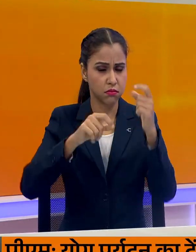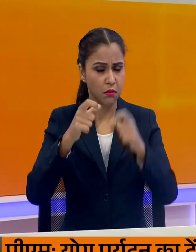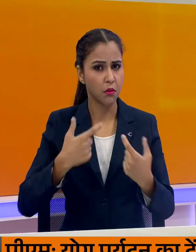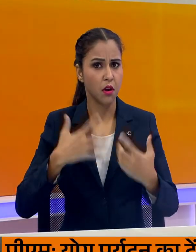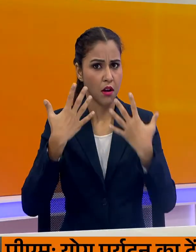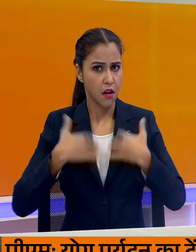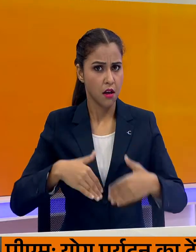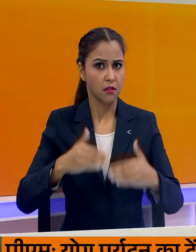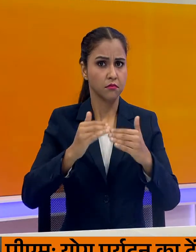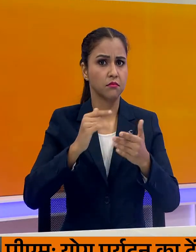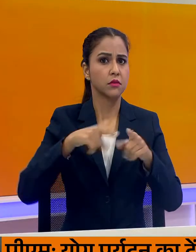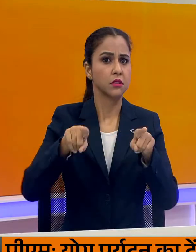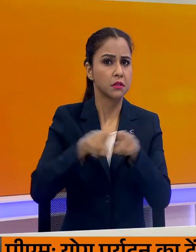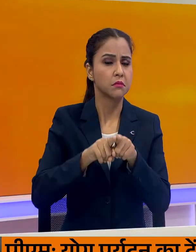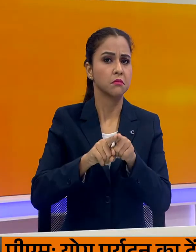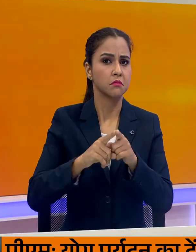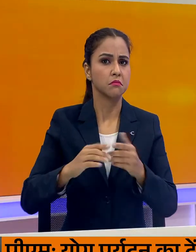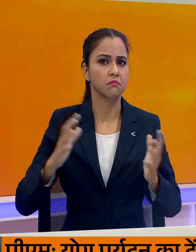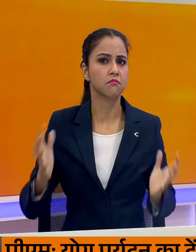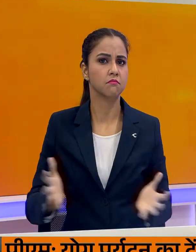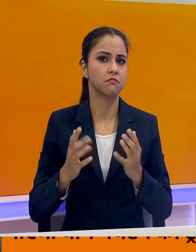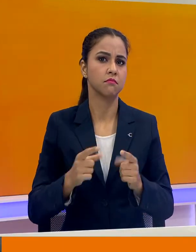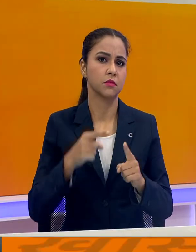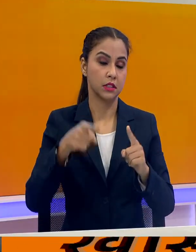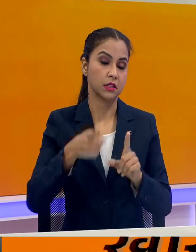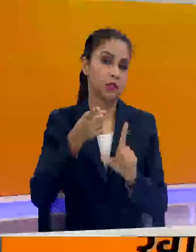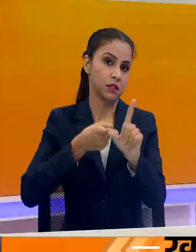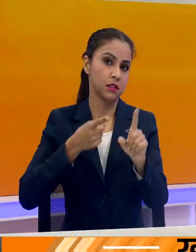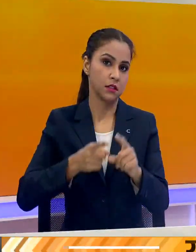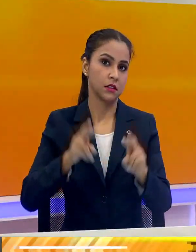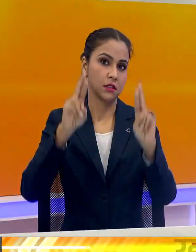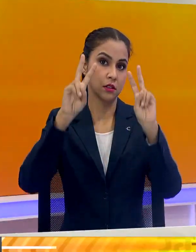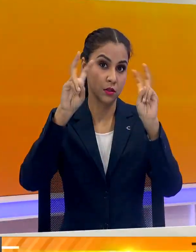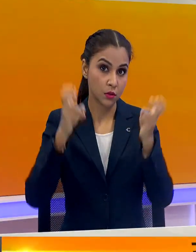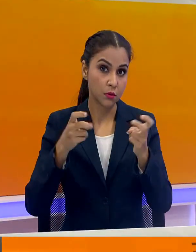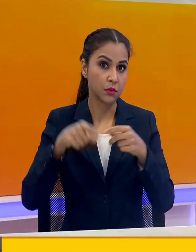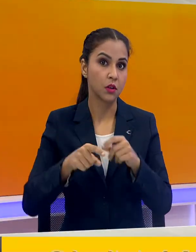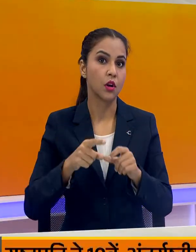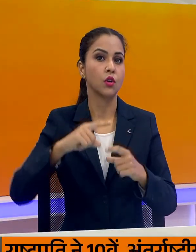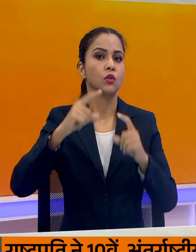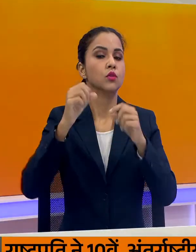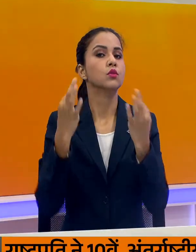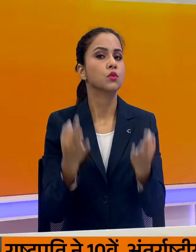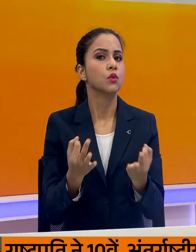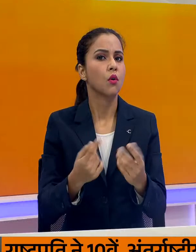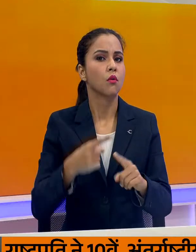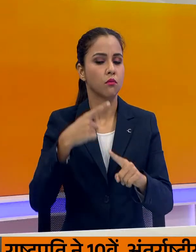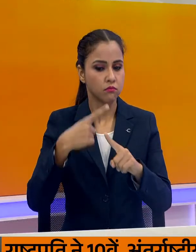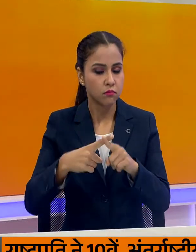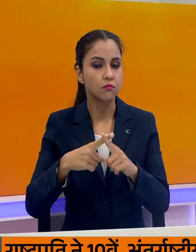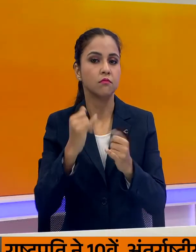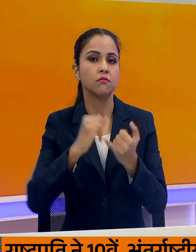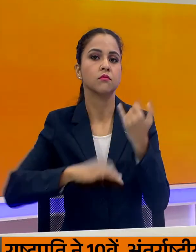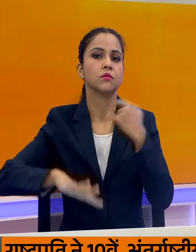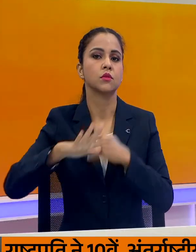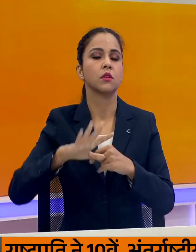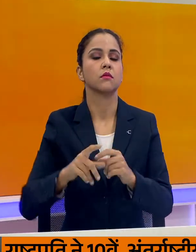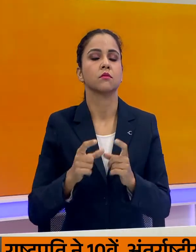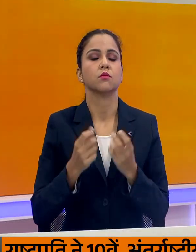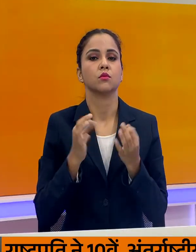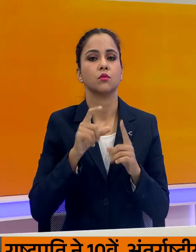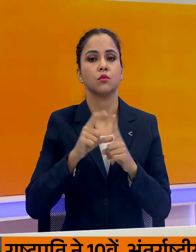स्वास्थ्य और सेहत को बढ़ावा देना। इस वर्ष की थीम योग फॉर सेल्फ एंड सोसाइटी है और इसके माध्यम